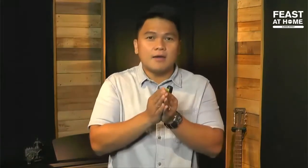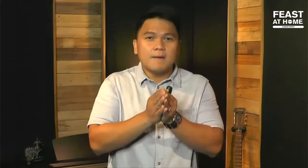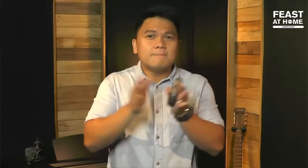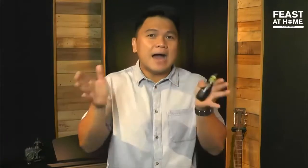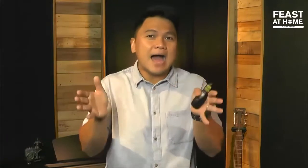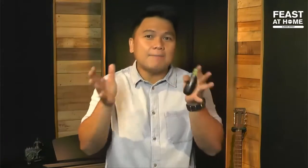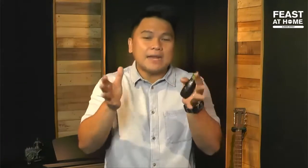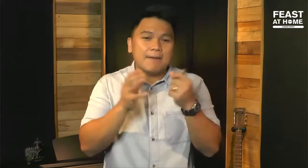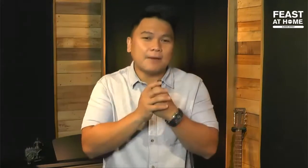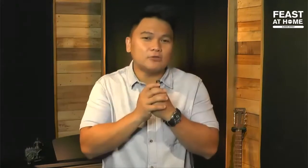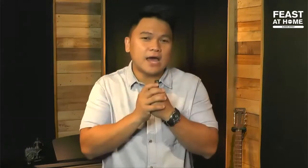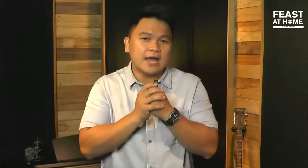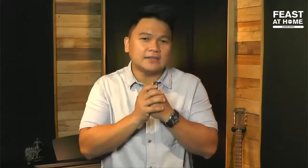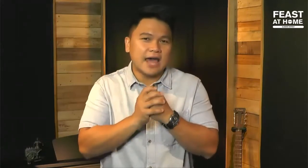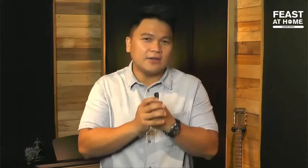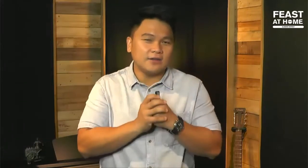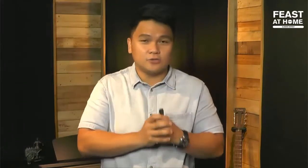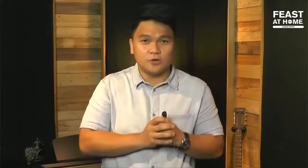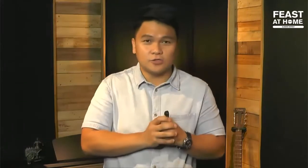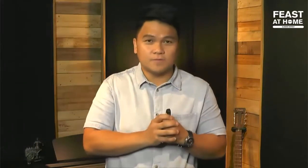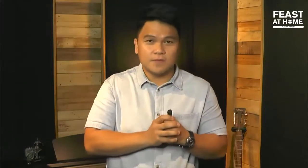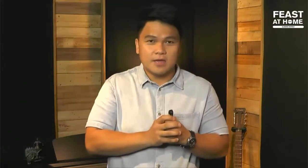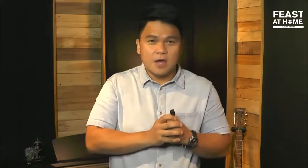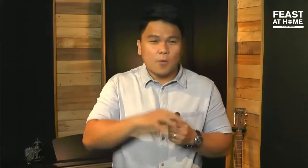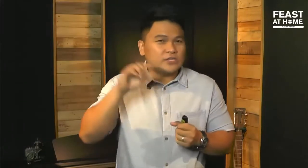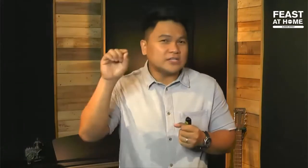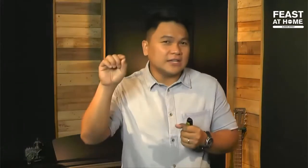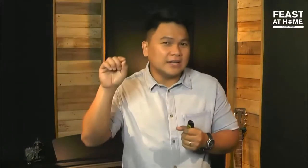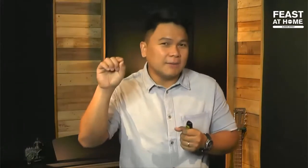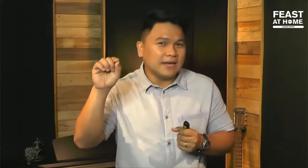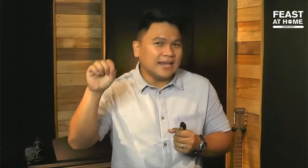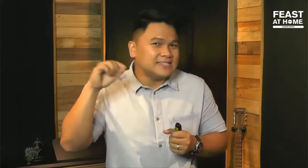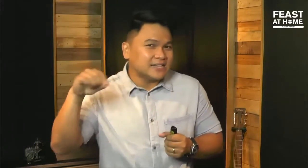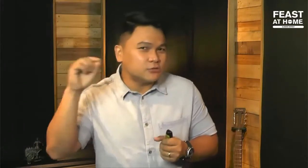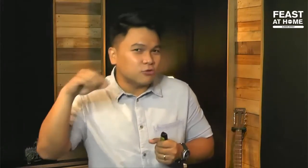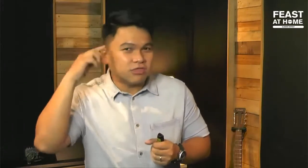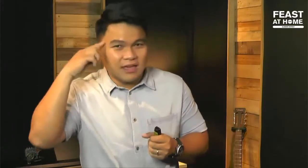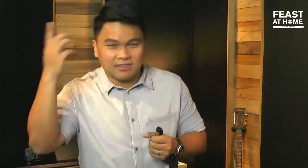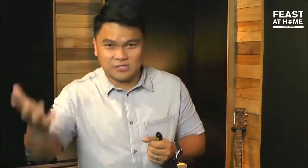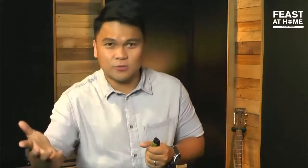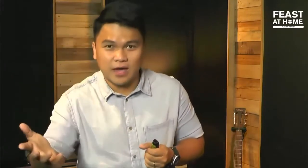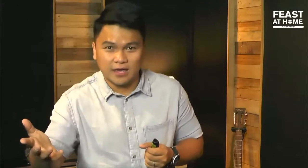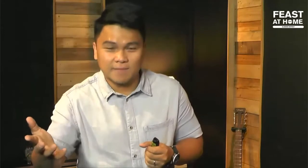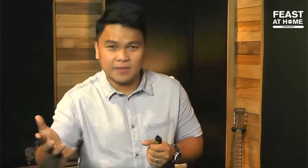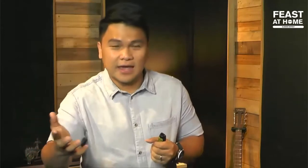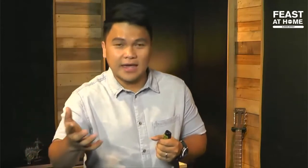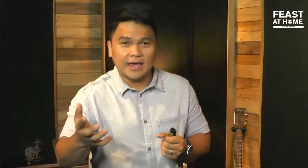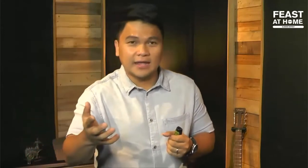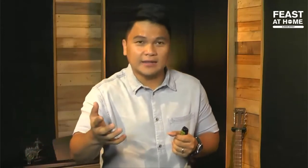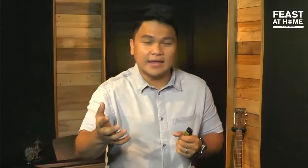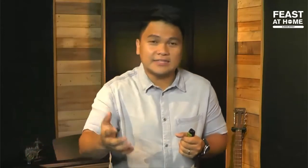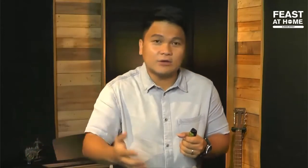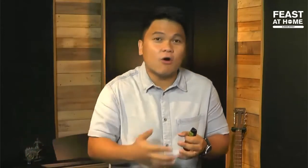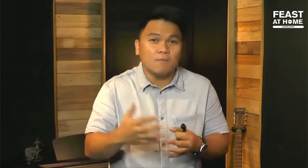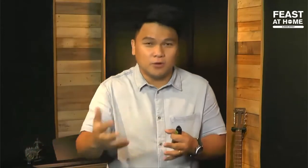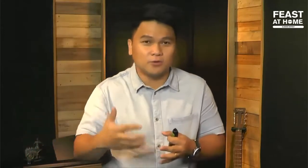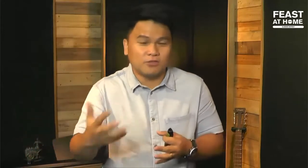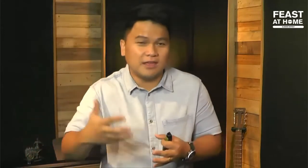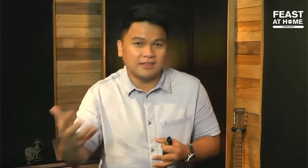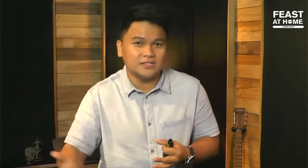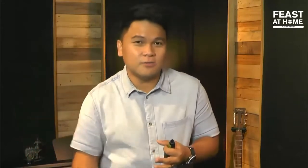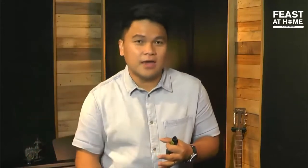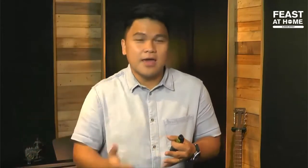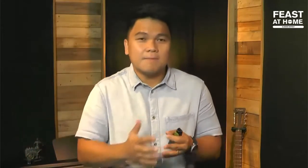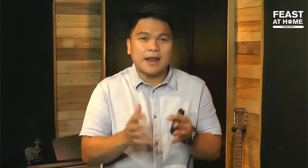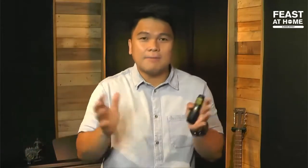lang. Baka nga, pinaparusahan tayo ng Diyos. Which leads us to think this way. And it's common to